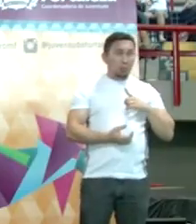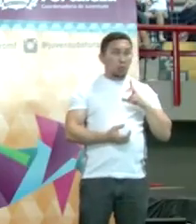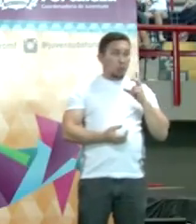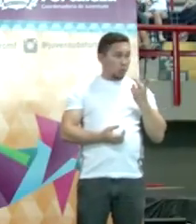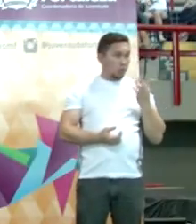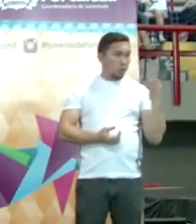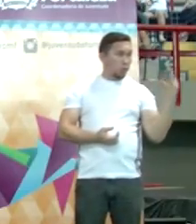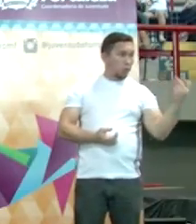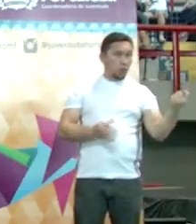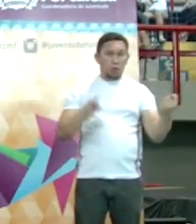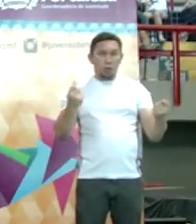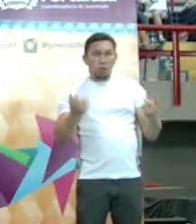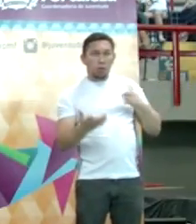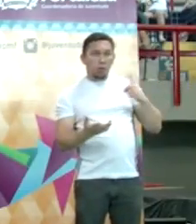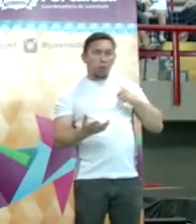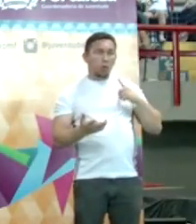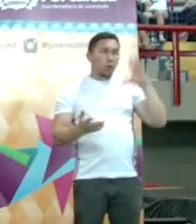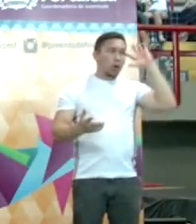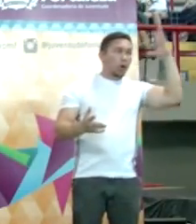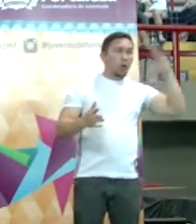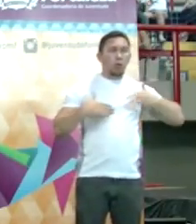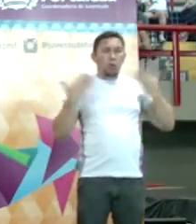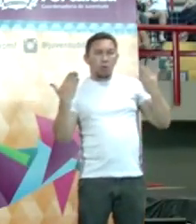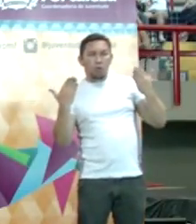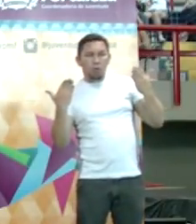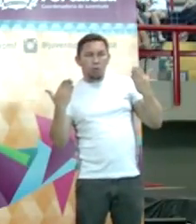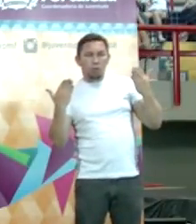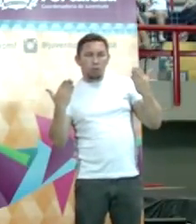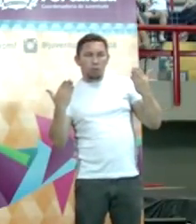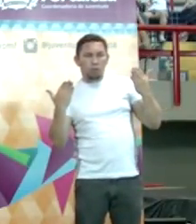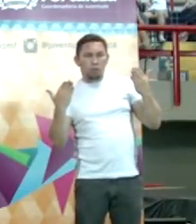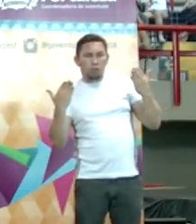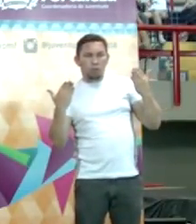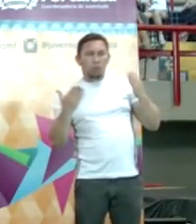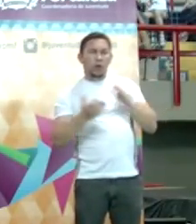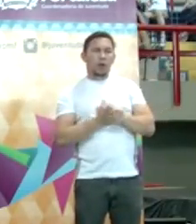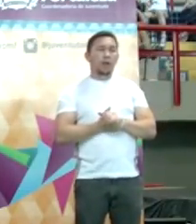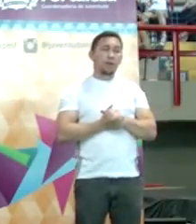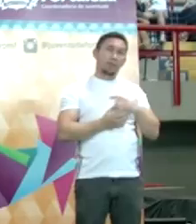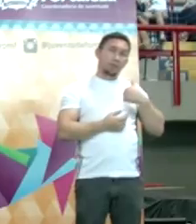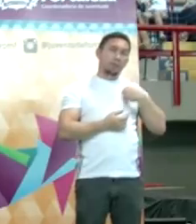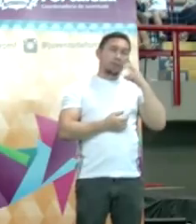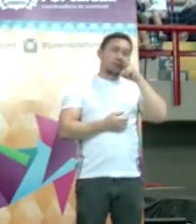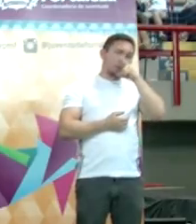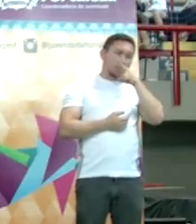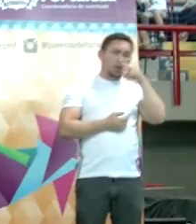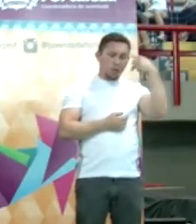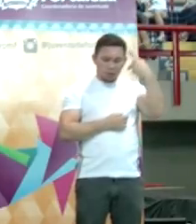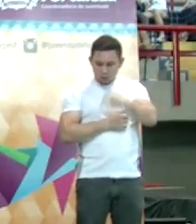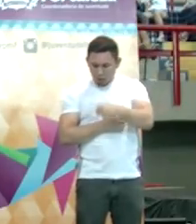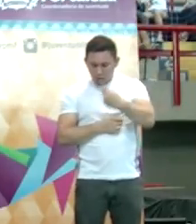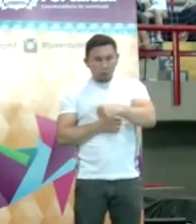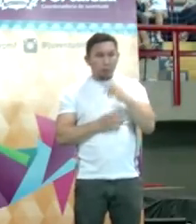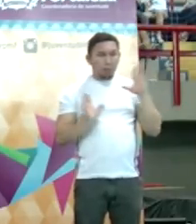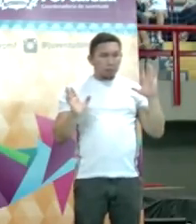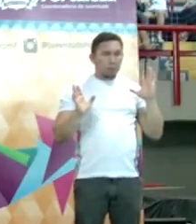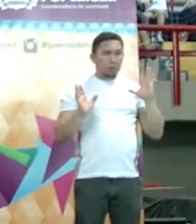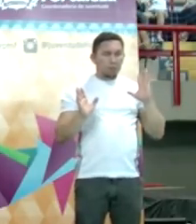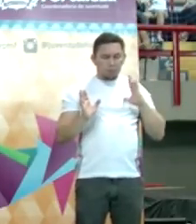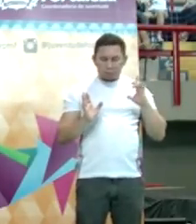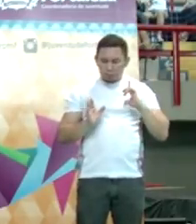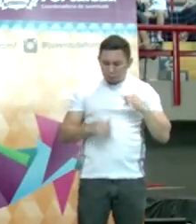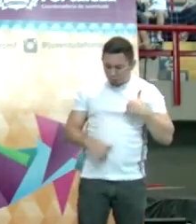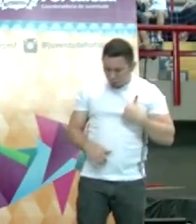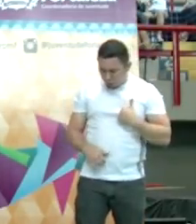toda força ou é uma ação ou é uma reação. É mesmo. Eu estou fazendo uma força nesse palco. Eu faço